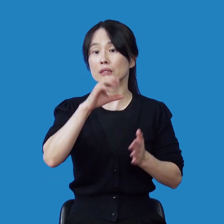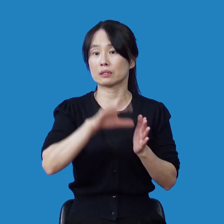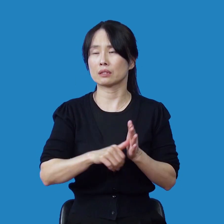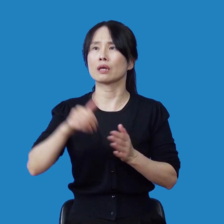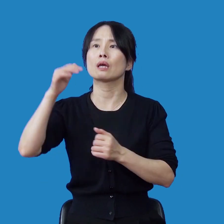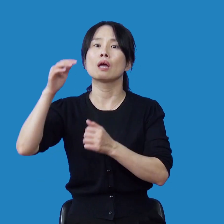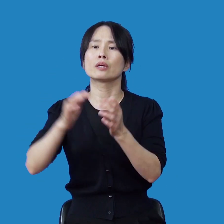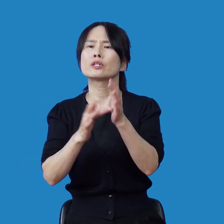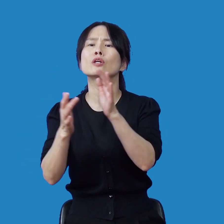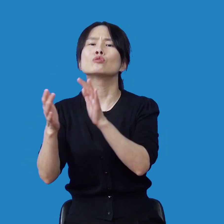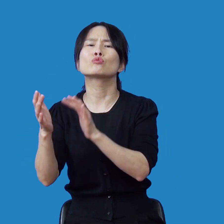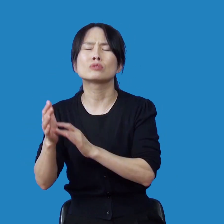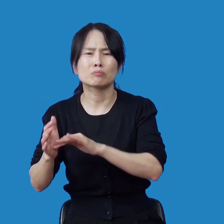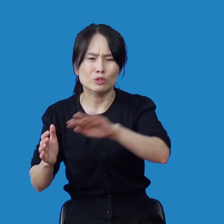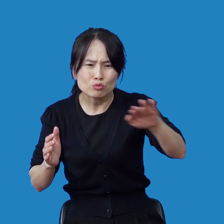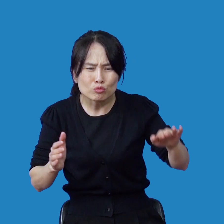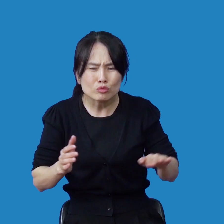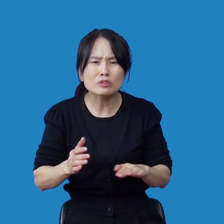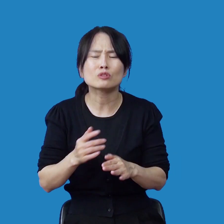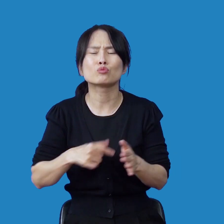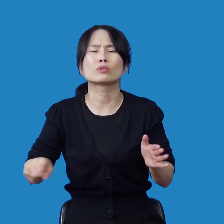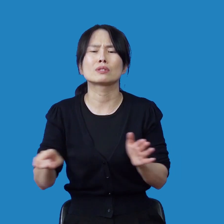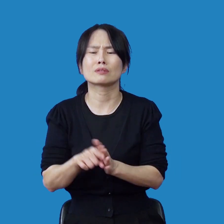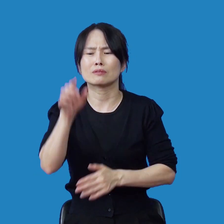위해서 십자가를 지고 죽으셨습니다.